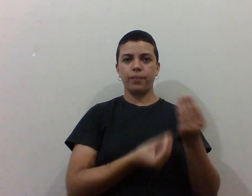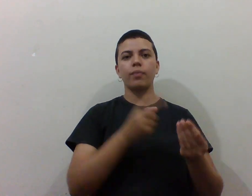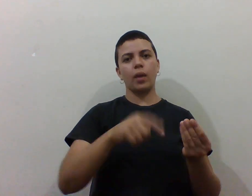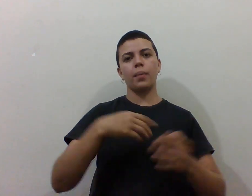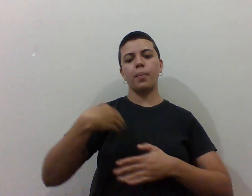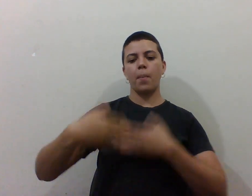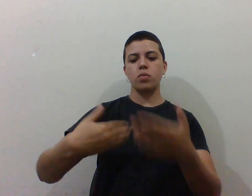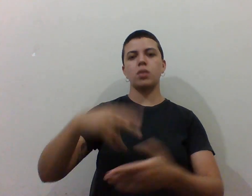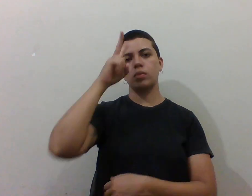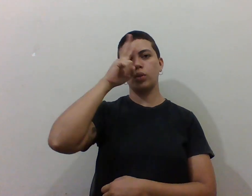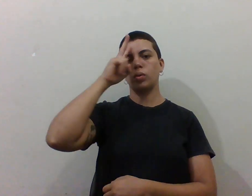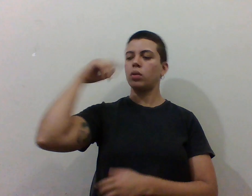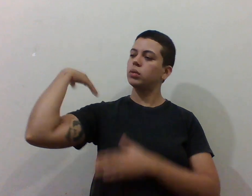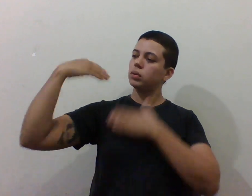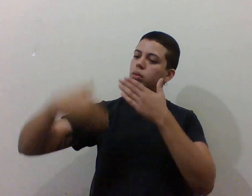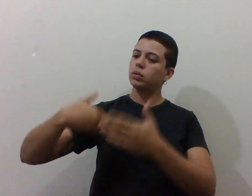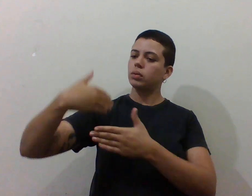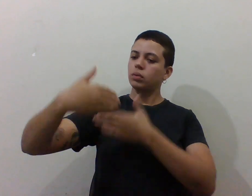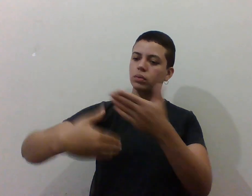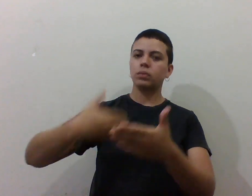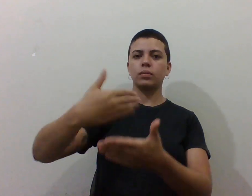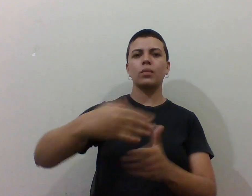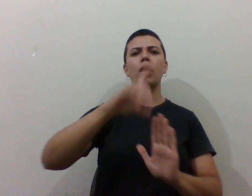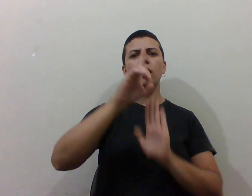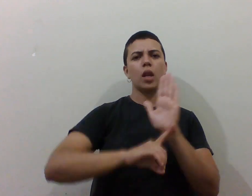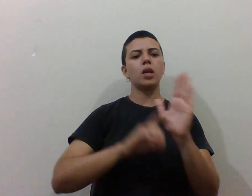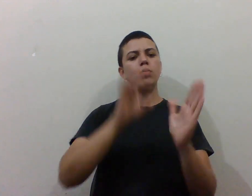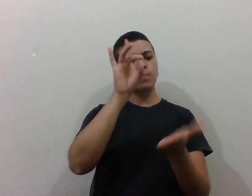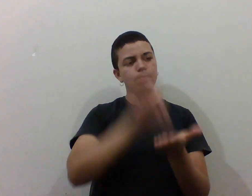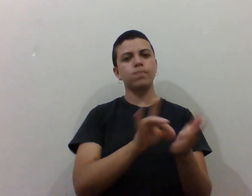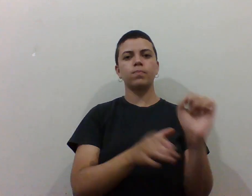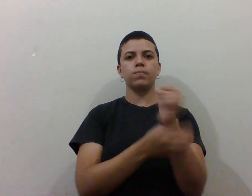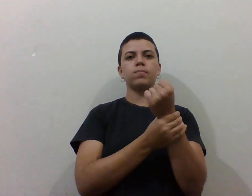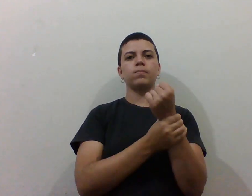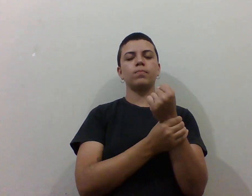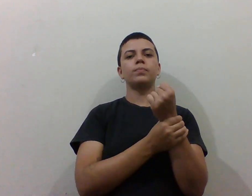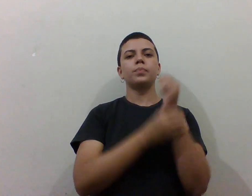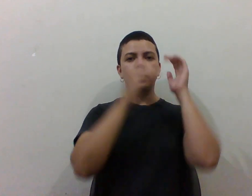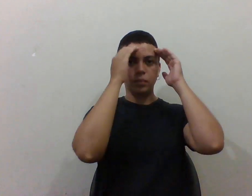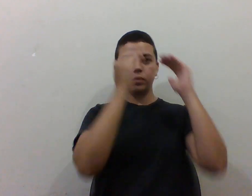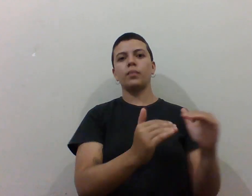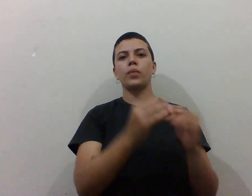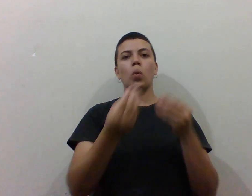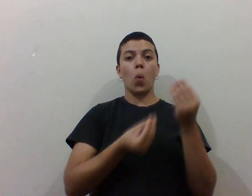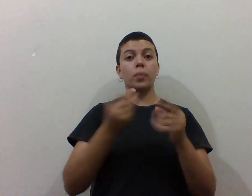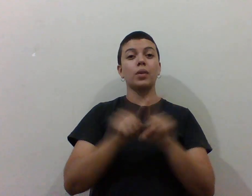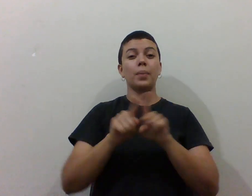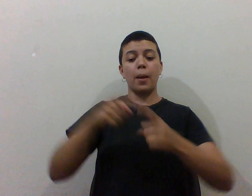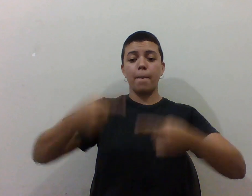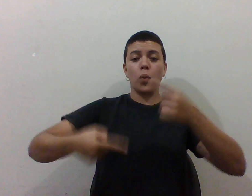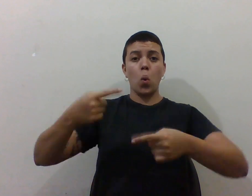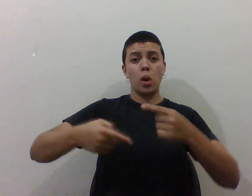de possuírem um direito reconhecido numa normativa e a estruturação de uma política pública para aplicação desse direito,